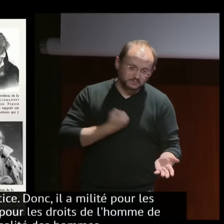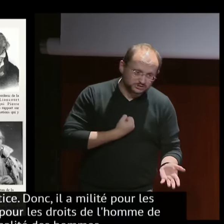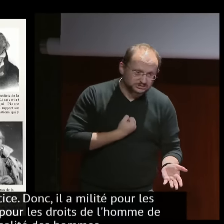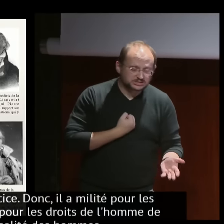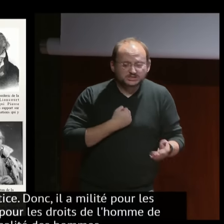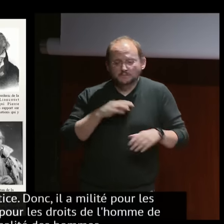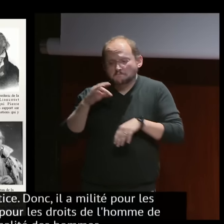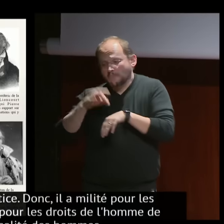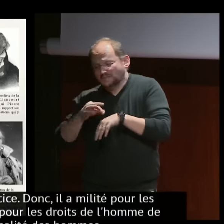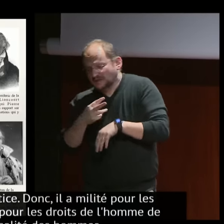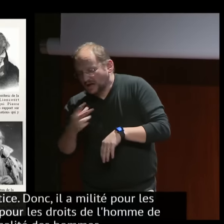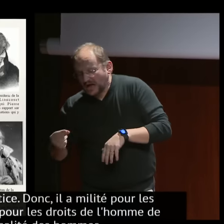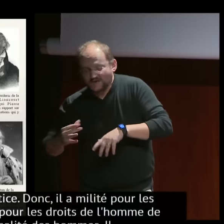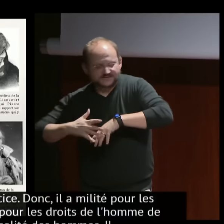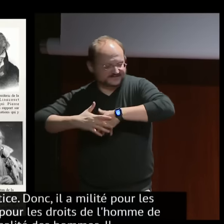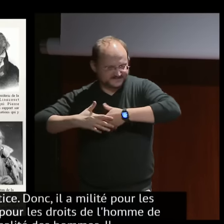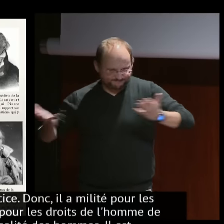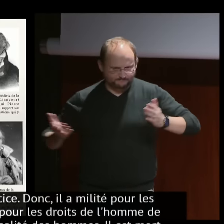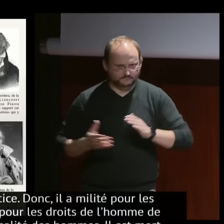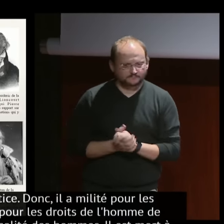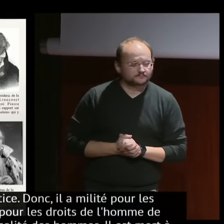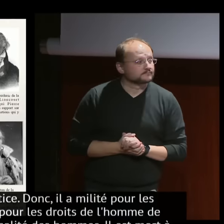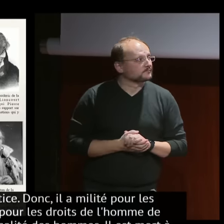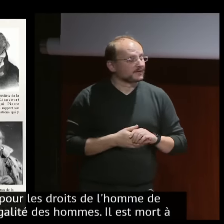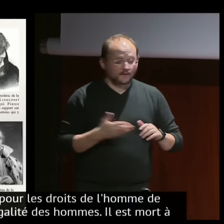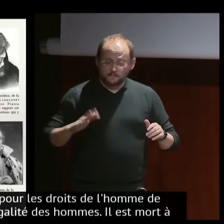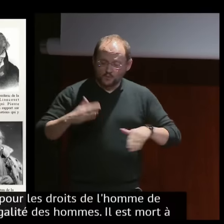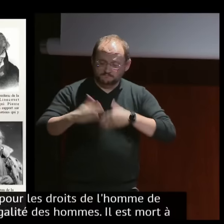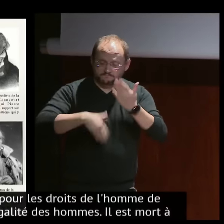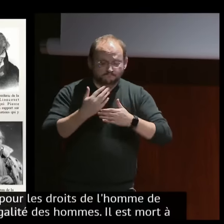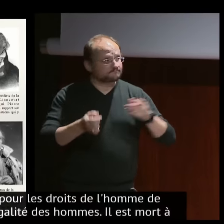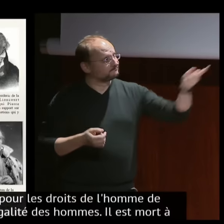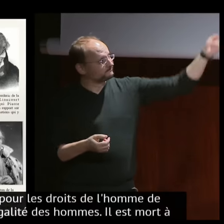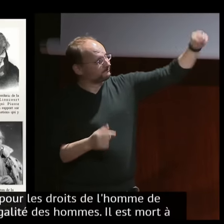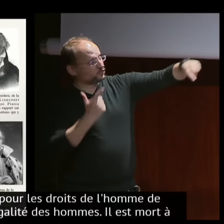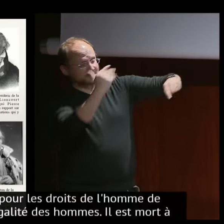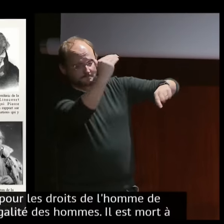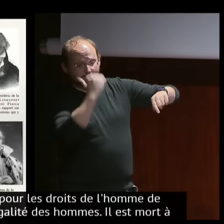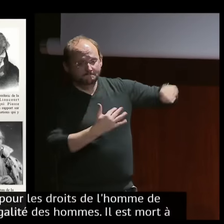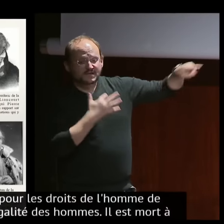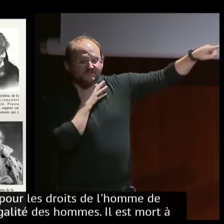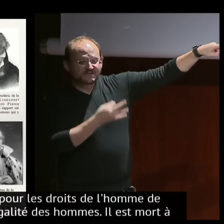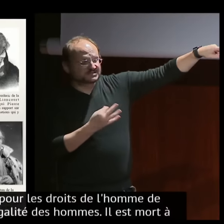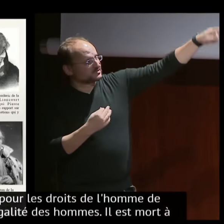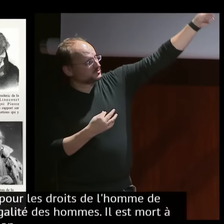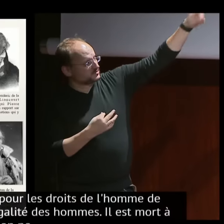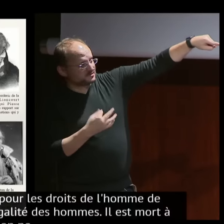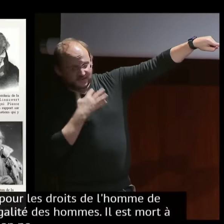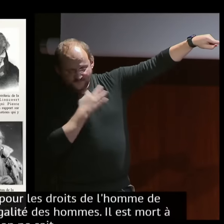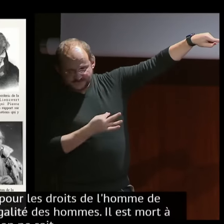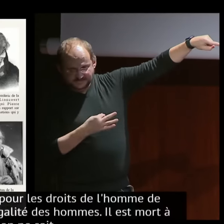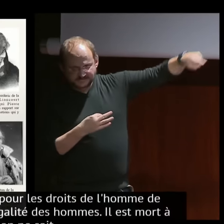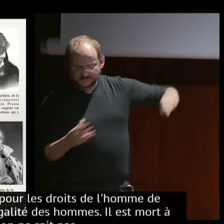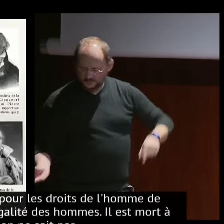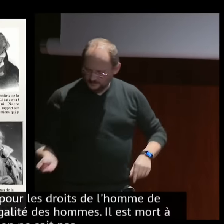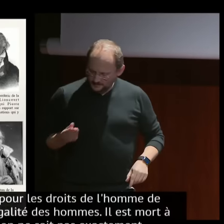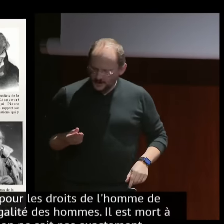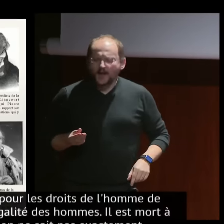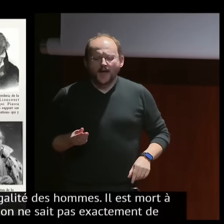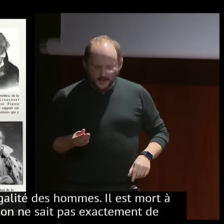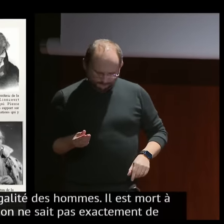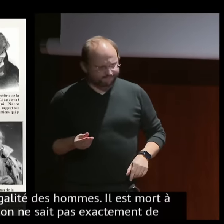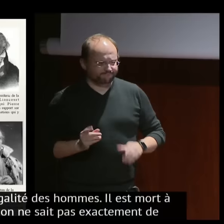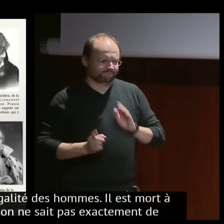Il est mort à une date qu'on ne connaît pas. On ne sait pas exactement de quoi, de maladie, ou voilà, on n'a pas